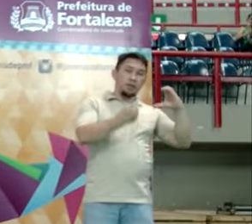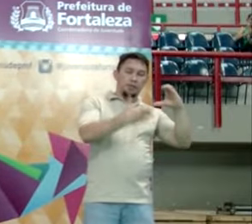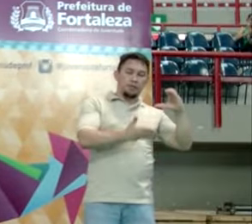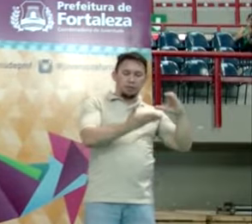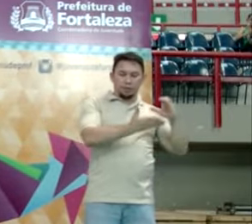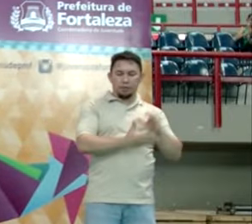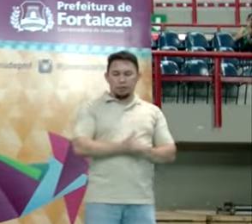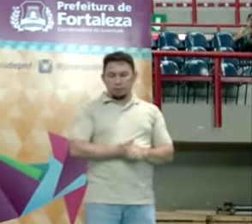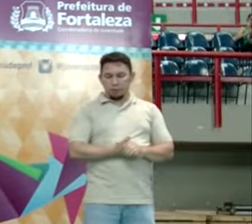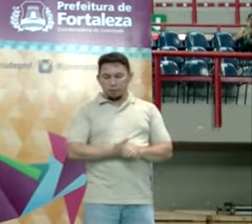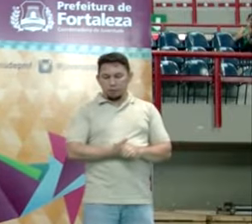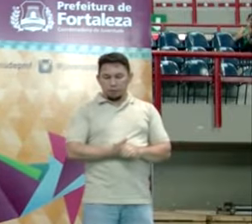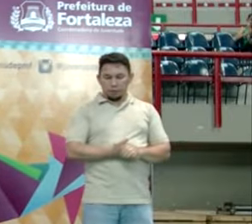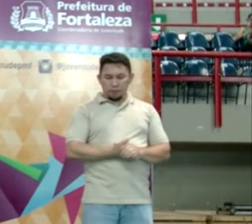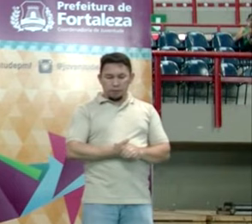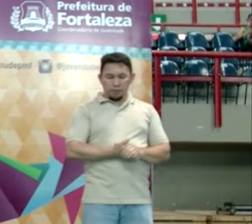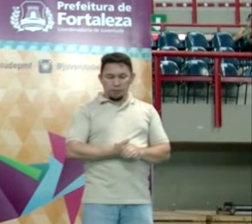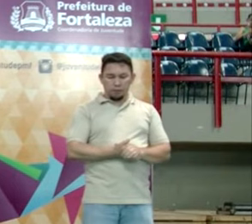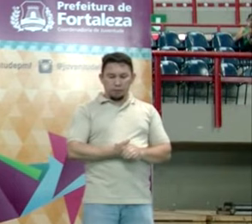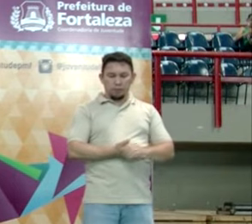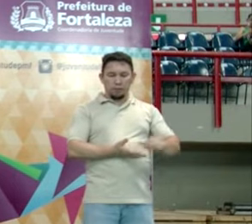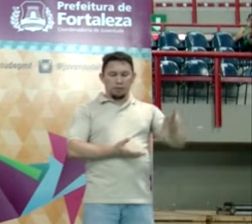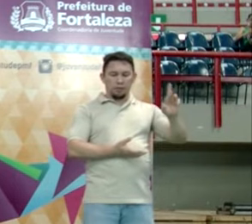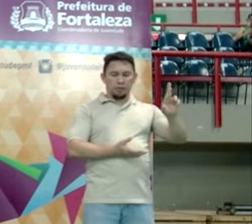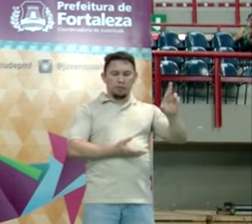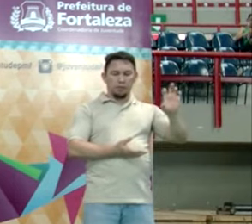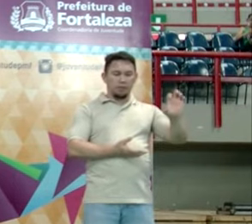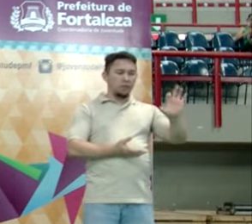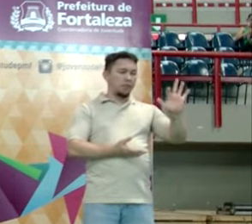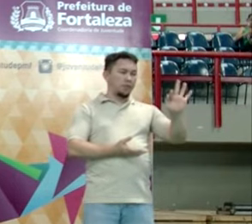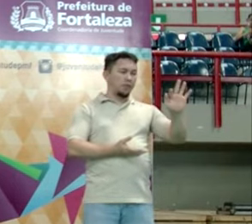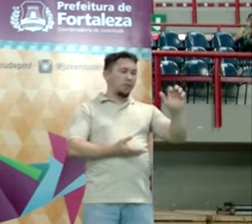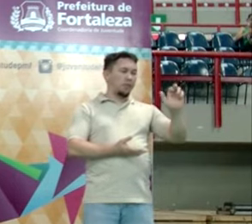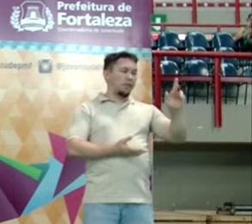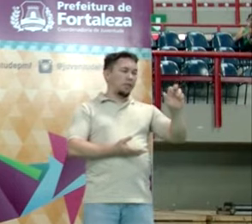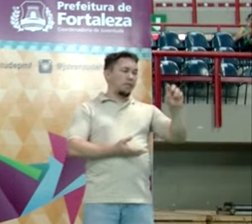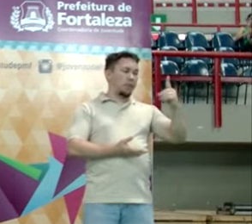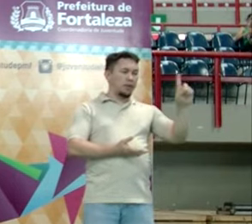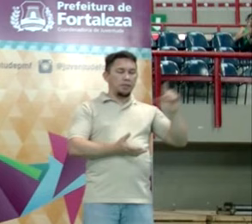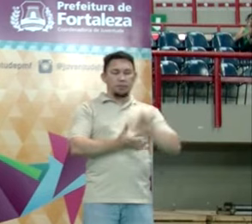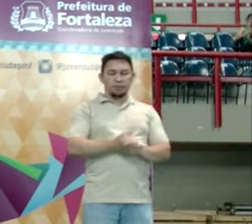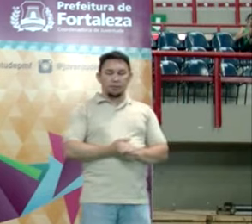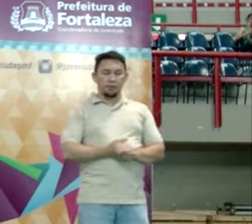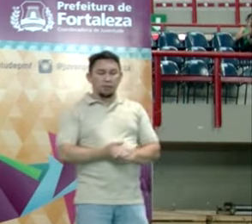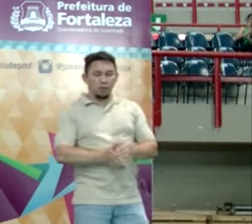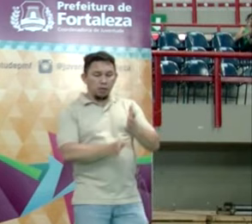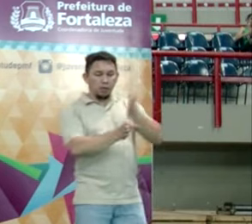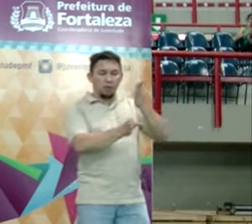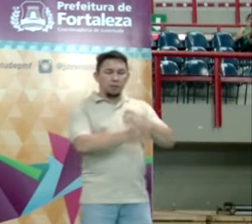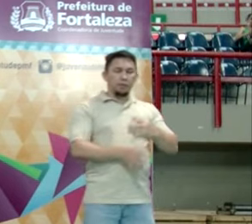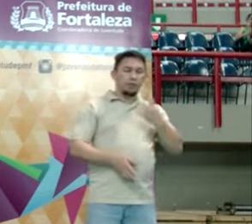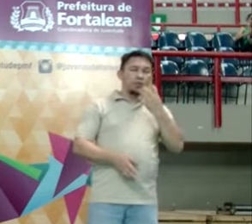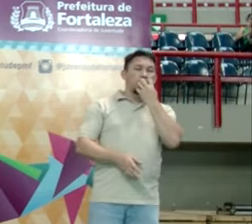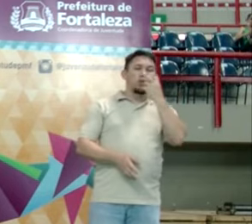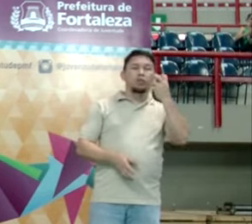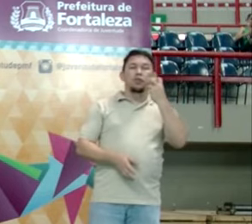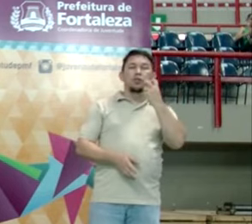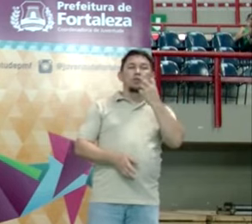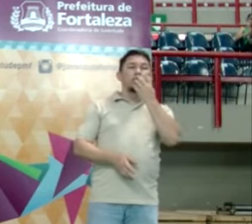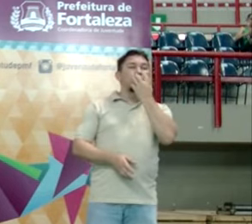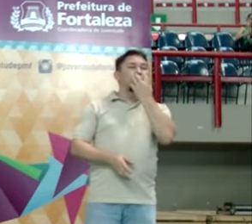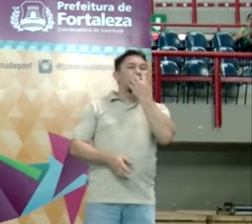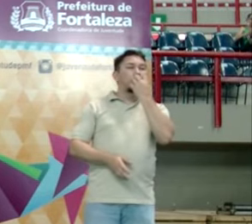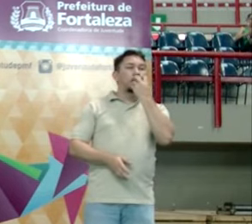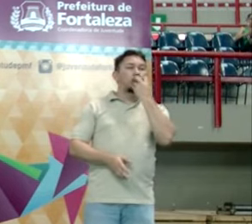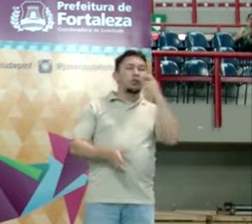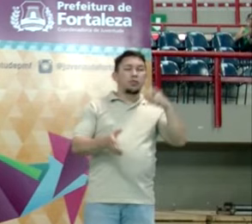C. Refração. Vamos usar a mesma ideia do cachorro. Aí o cachorro está latindo, aí você encosta o ouvido. É o pessoal que adora ouvir a conversa